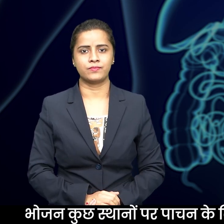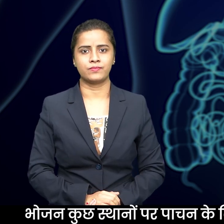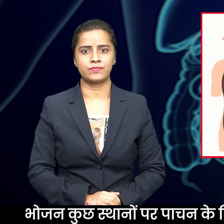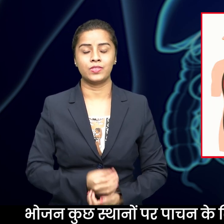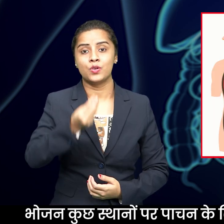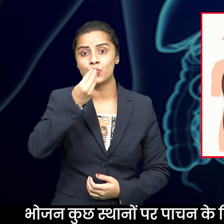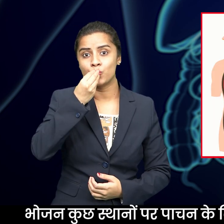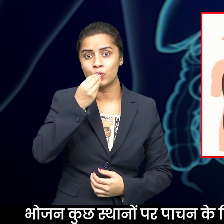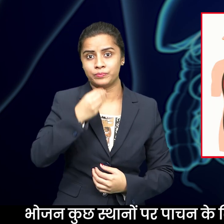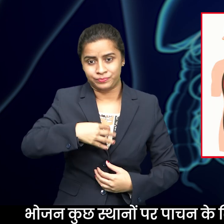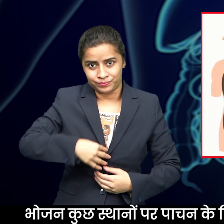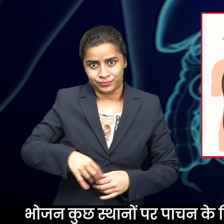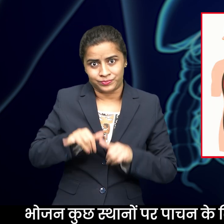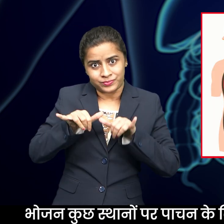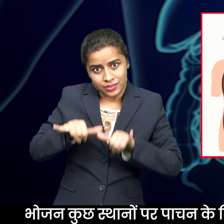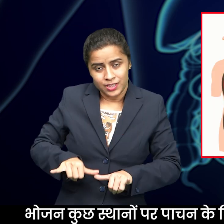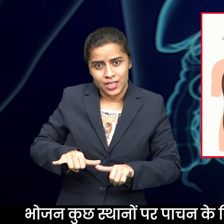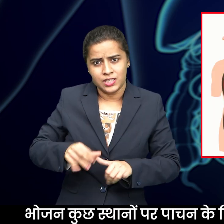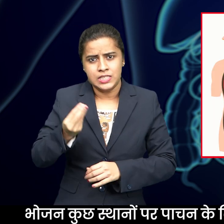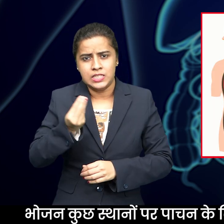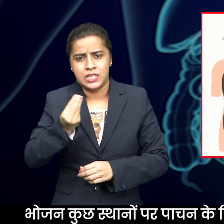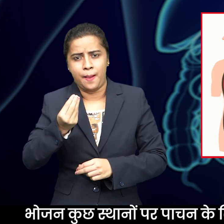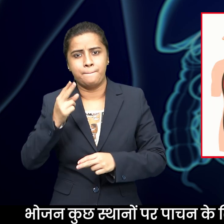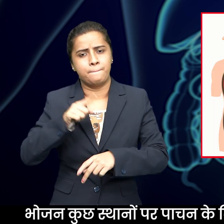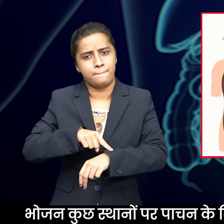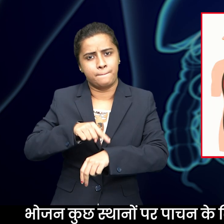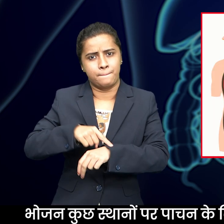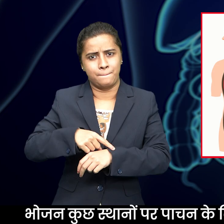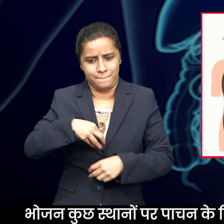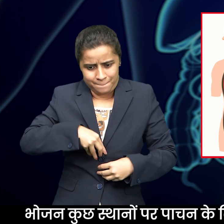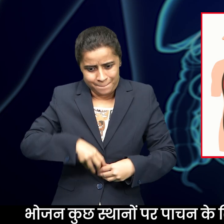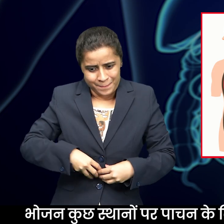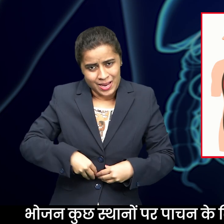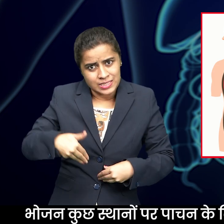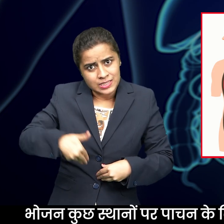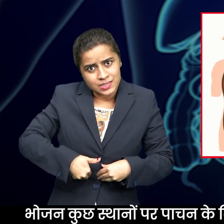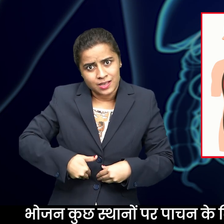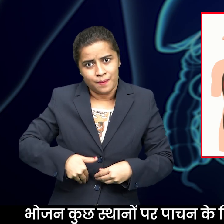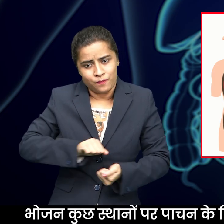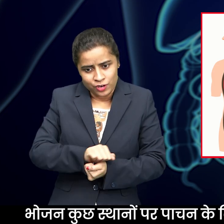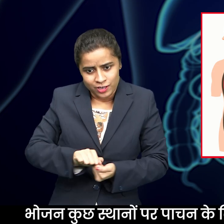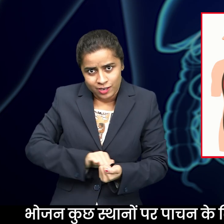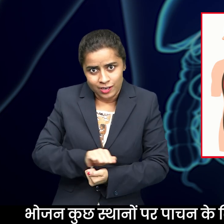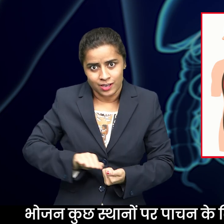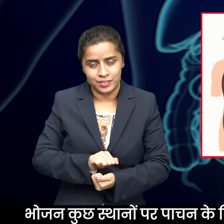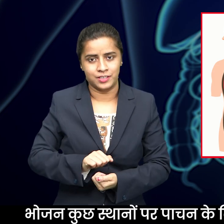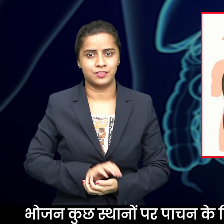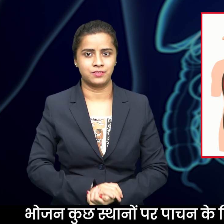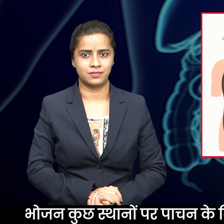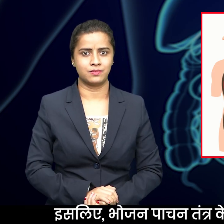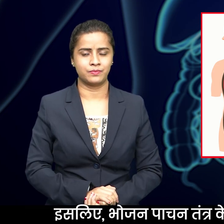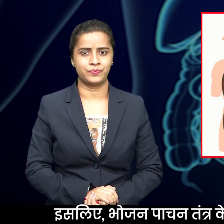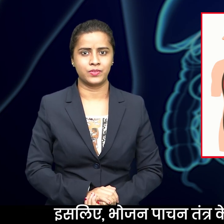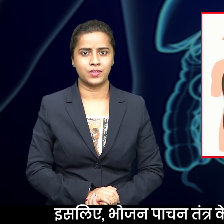है। भोजन कुछ स्थानों पर पाचन के लिए कुछ समय के लिए व्यवस्थित हो जाता